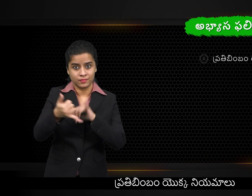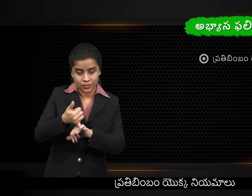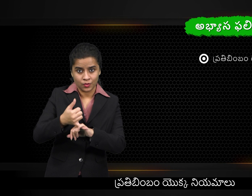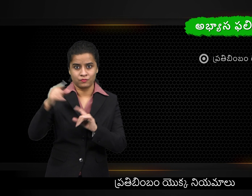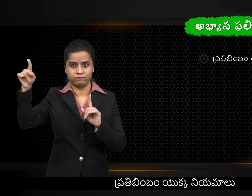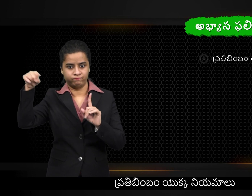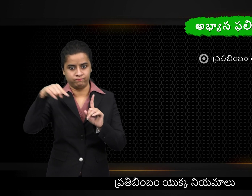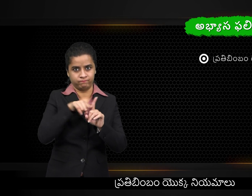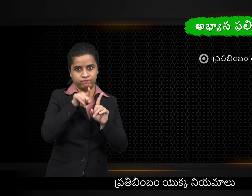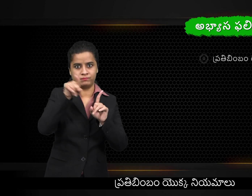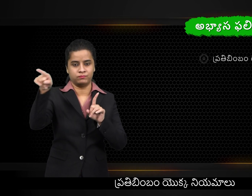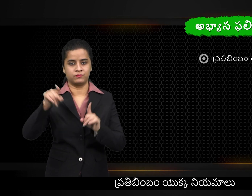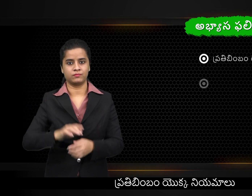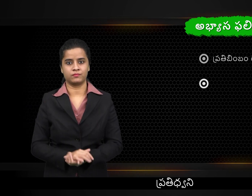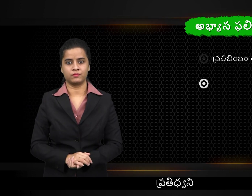యొక్క నియమాలు.